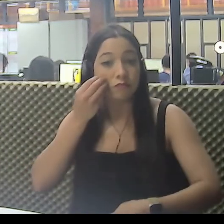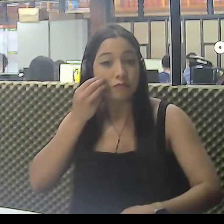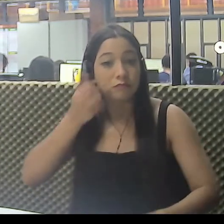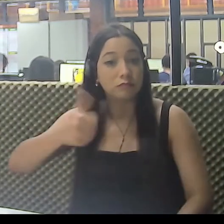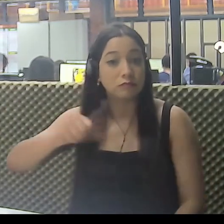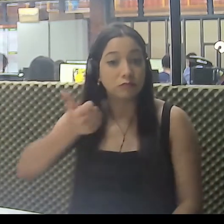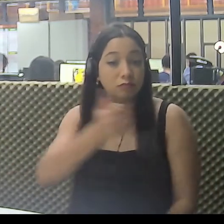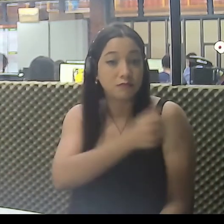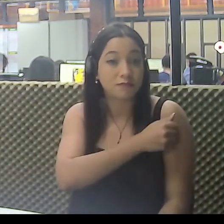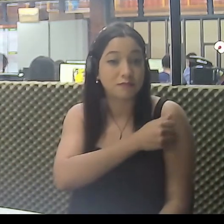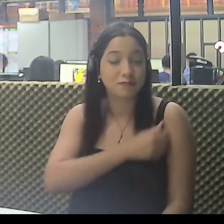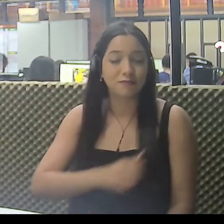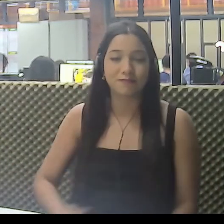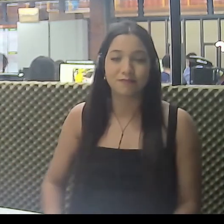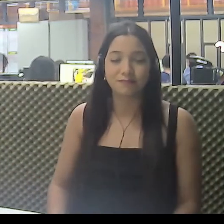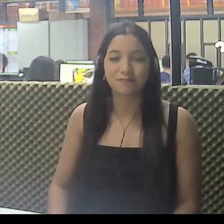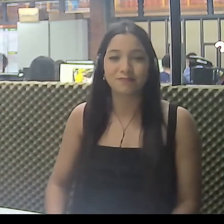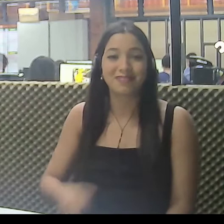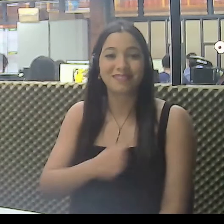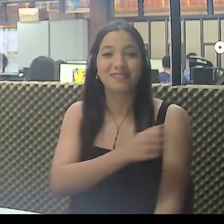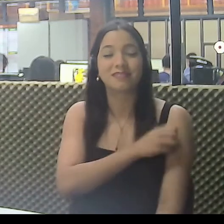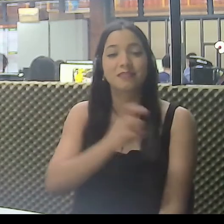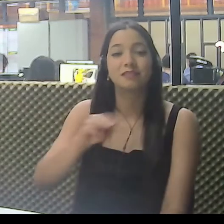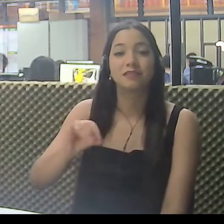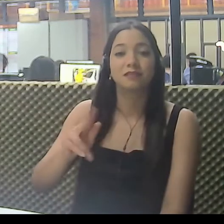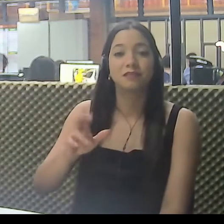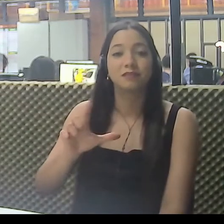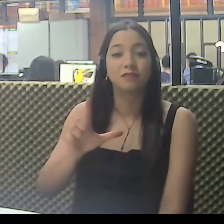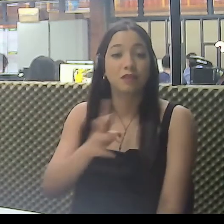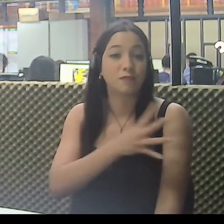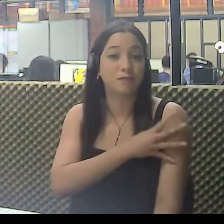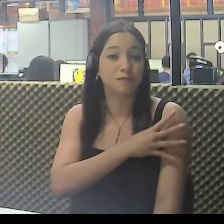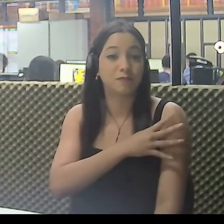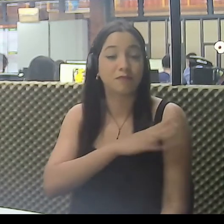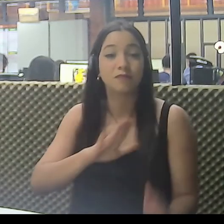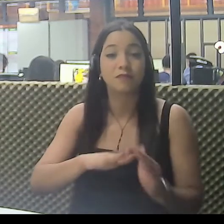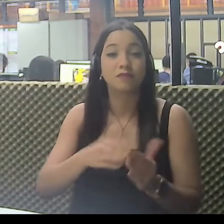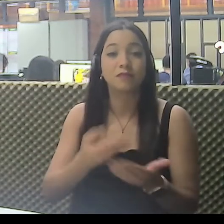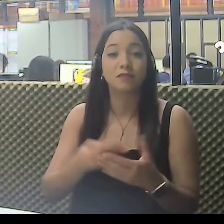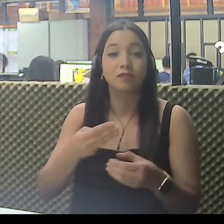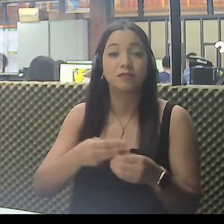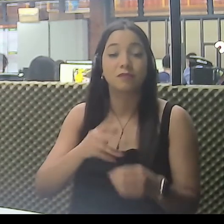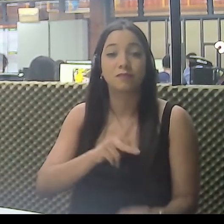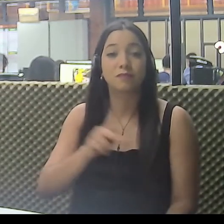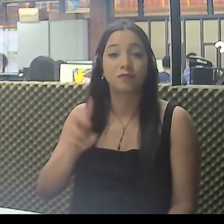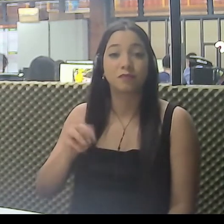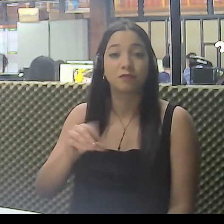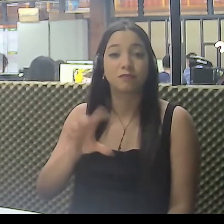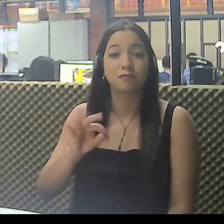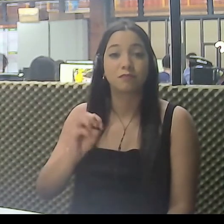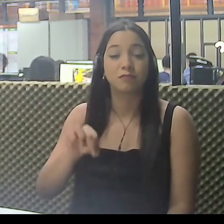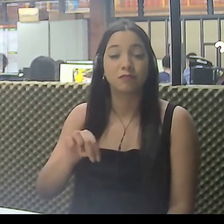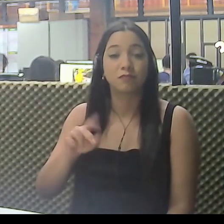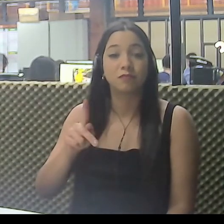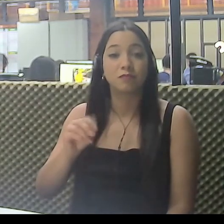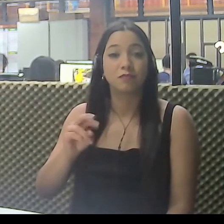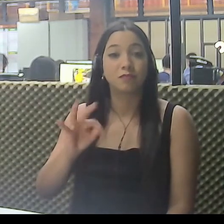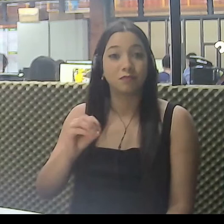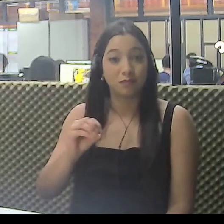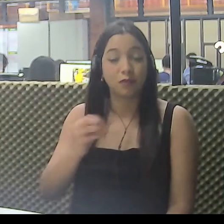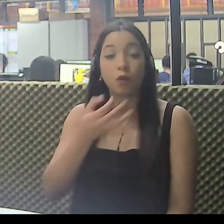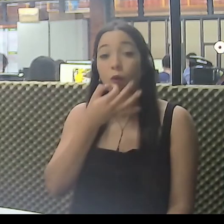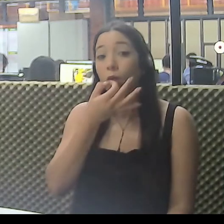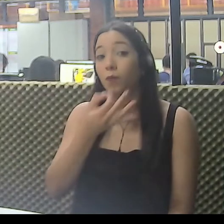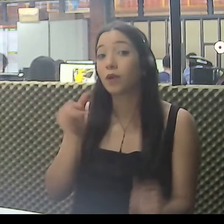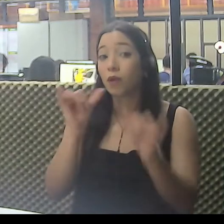com os estudantes. O aluno Miguel Augusto, do quarto ano da Escola Municipal Professor Milton de Magalhães Porto, dá sua